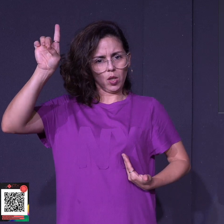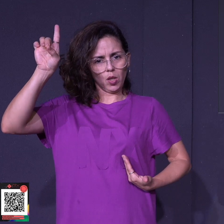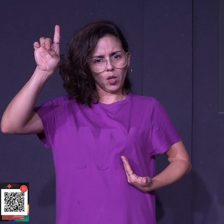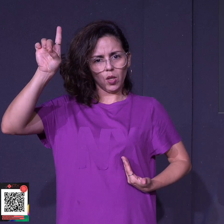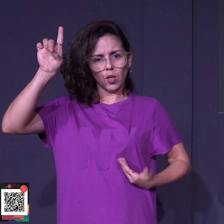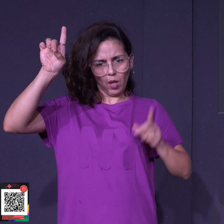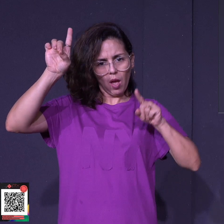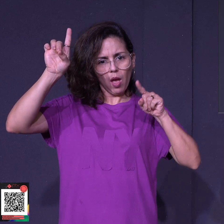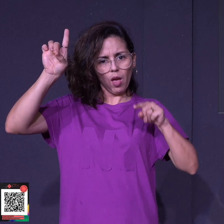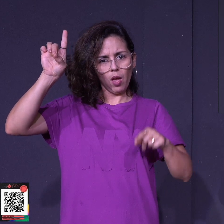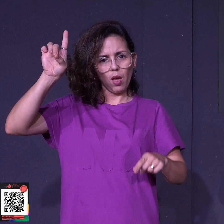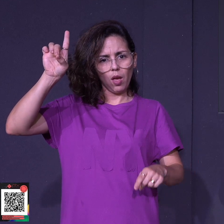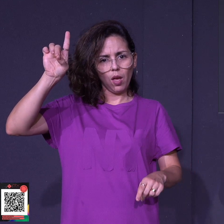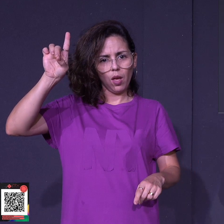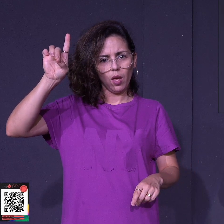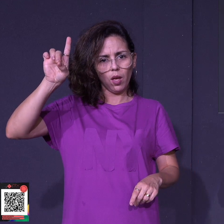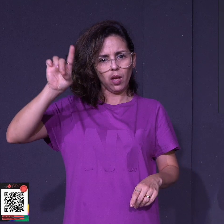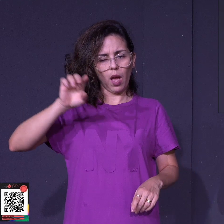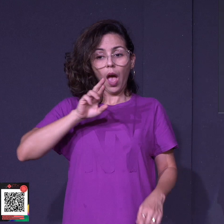Não responda no automático, não.